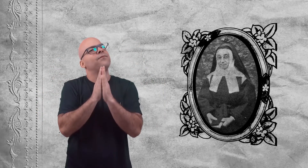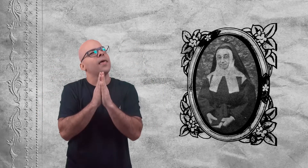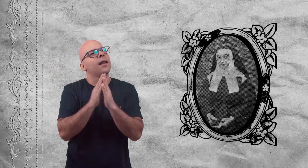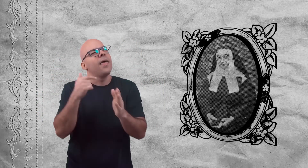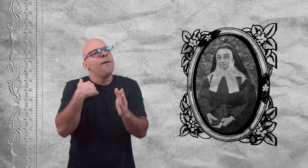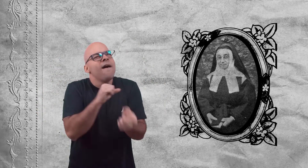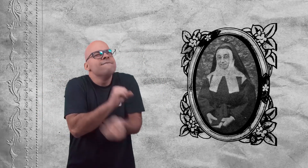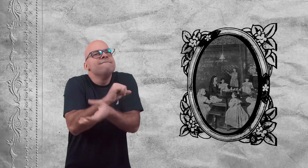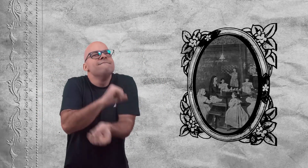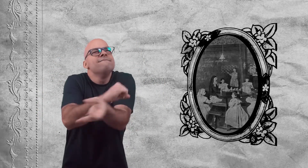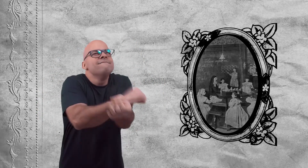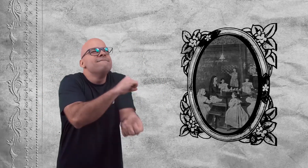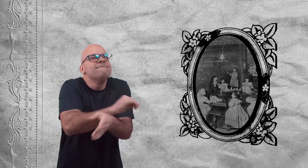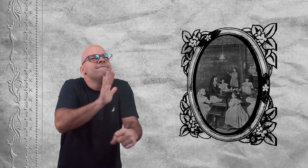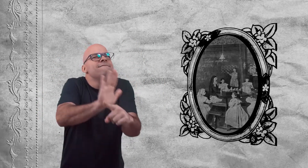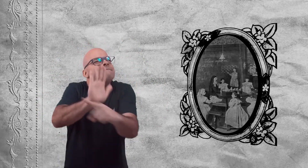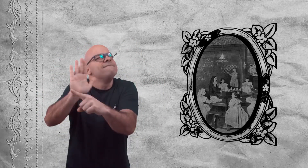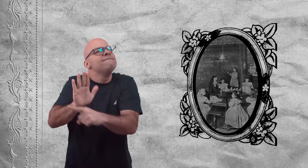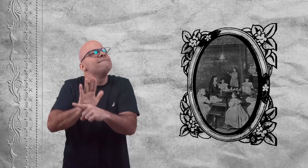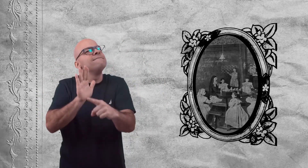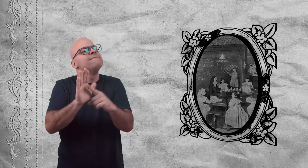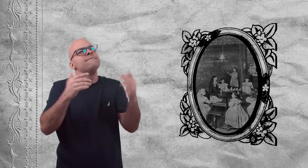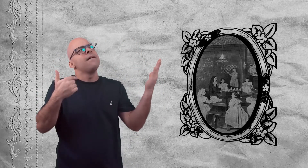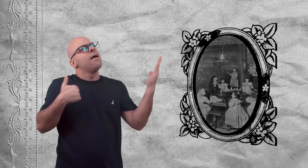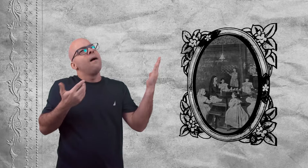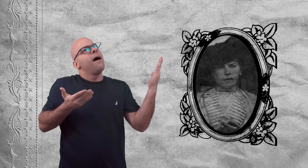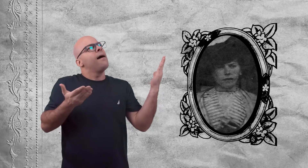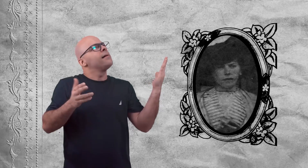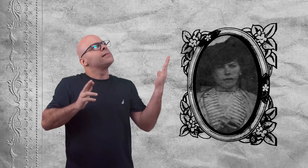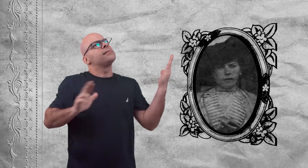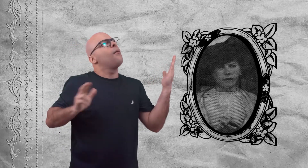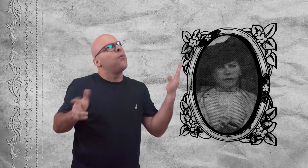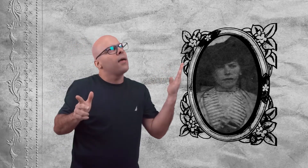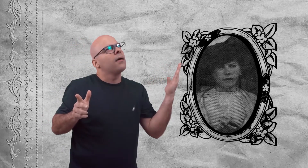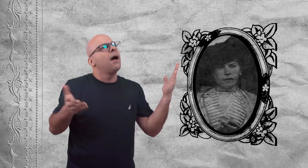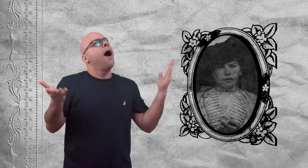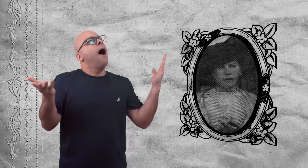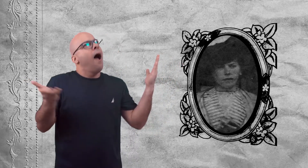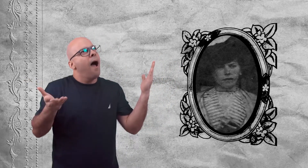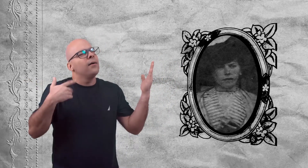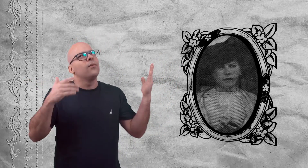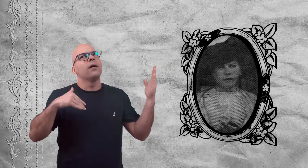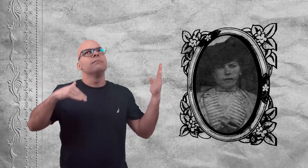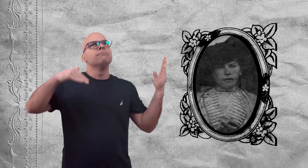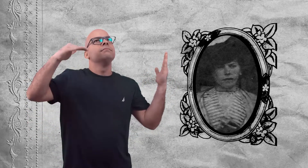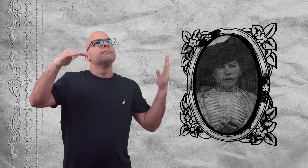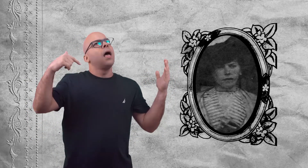tanto as minhas colegas. Mas eu não sou mais essa menina também.